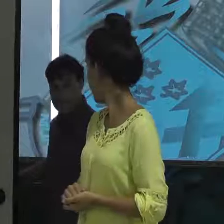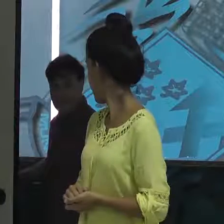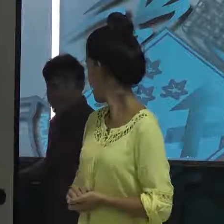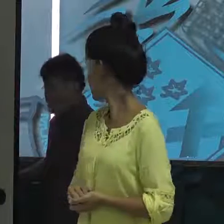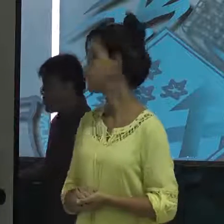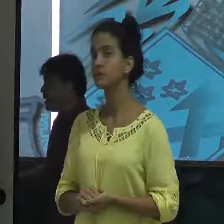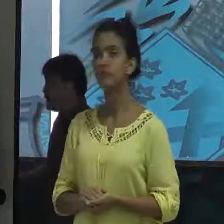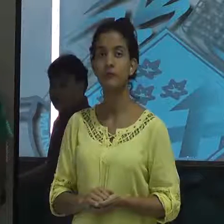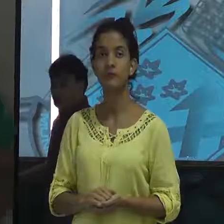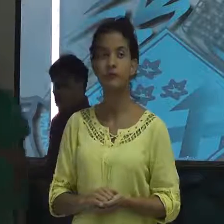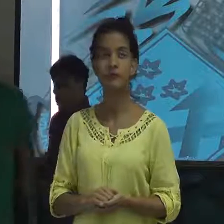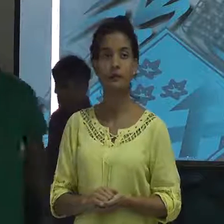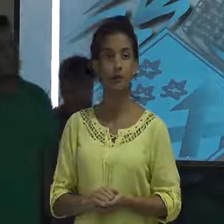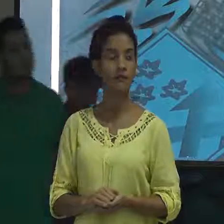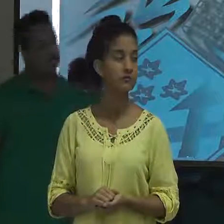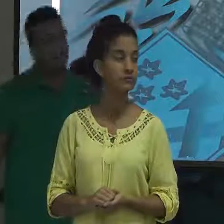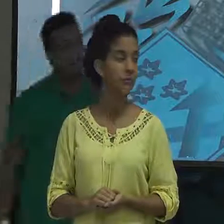Oi, ei.